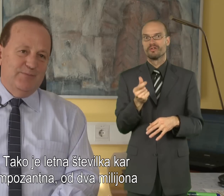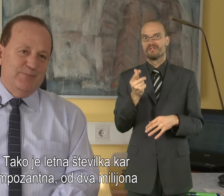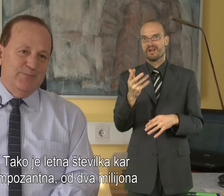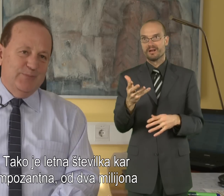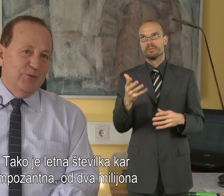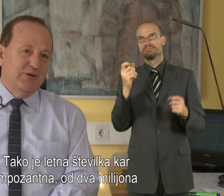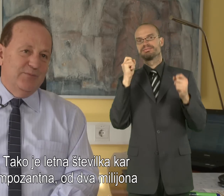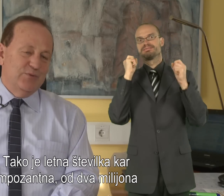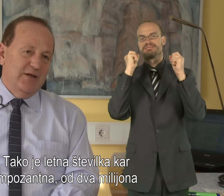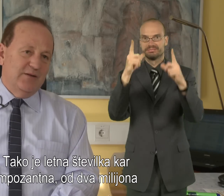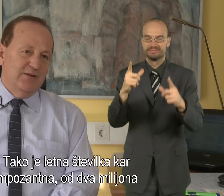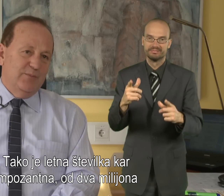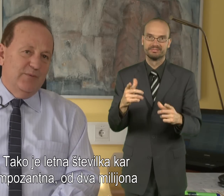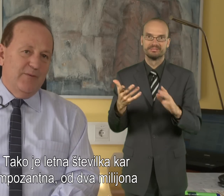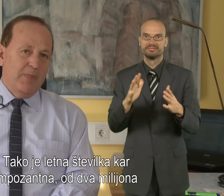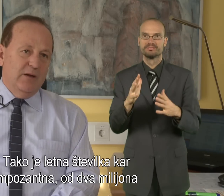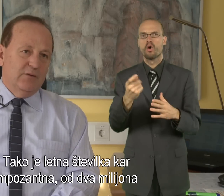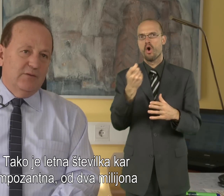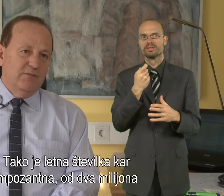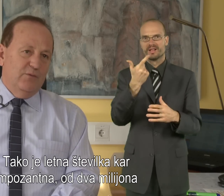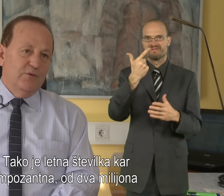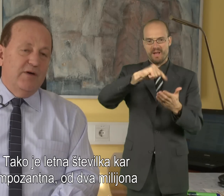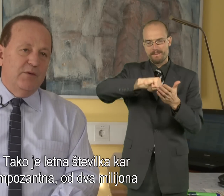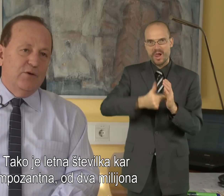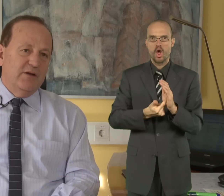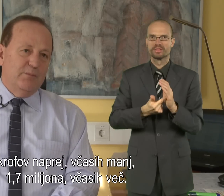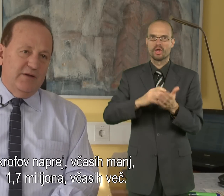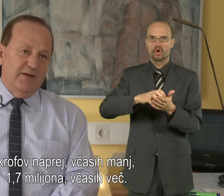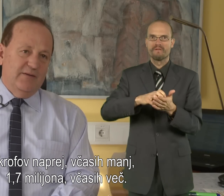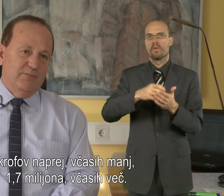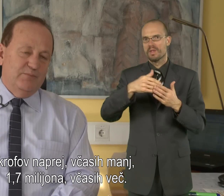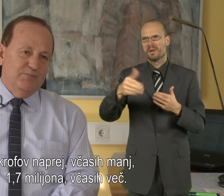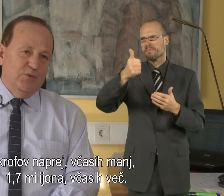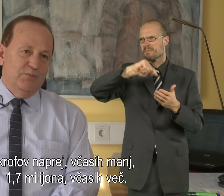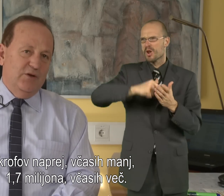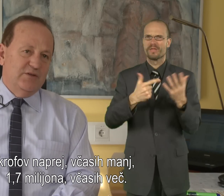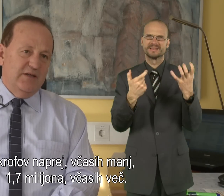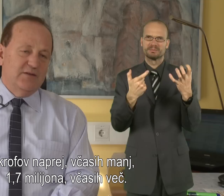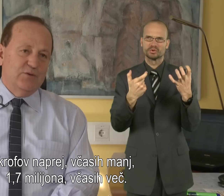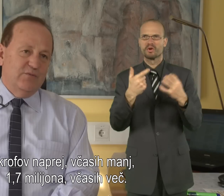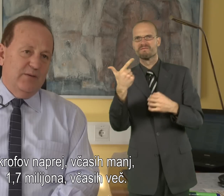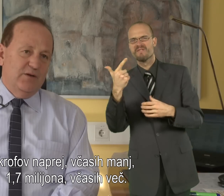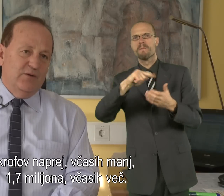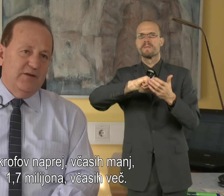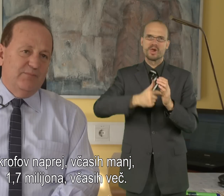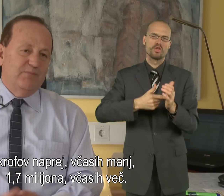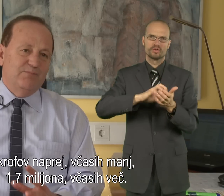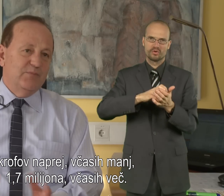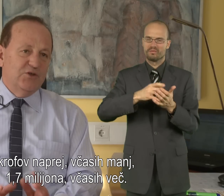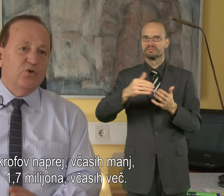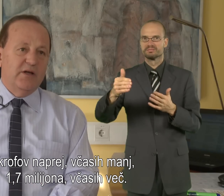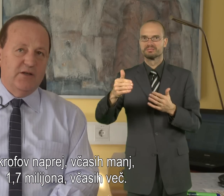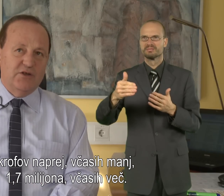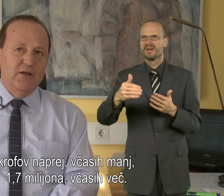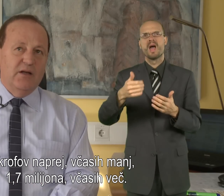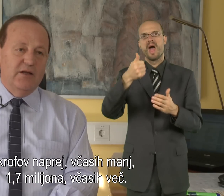kar impozantna tam, od 2 milijona naprej, 1,7 2 milijona,